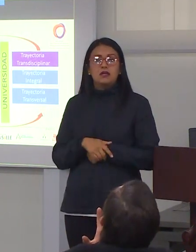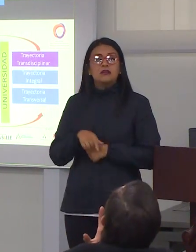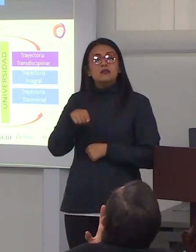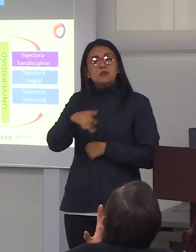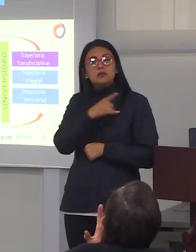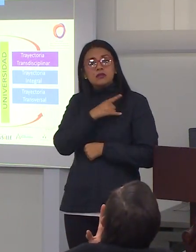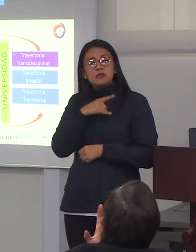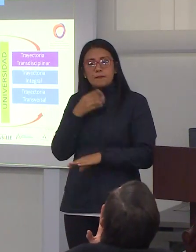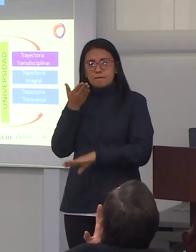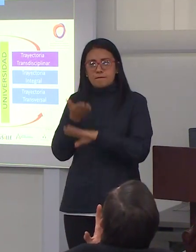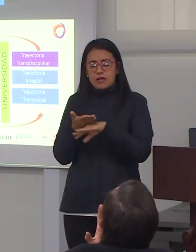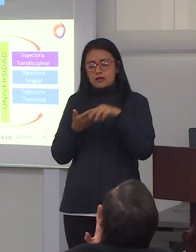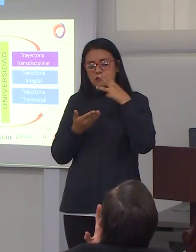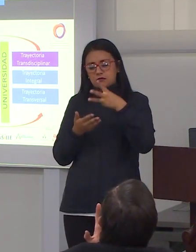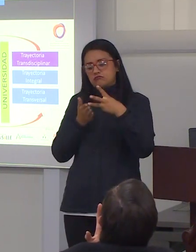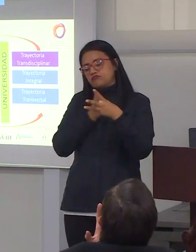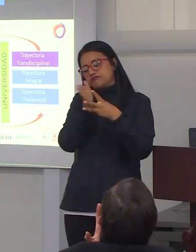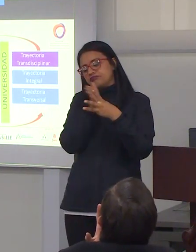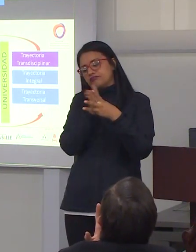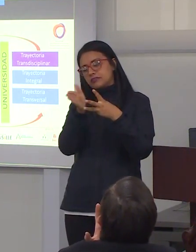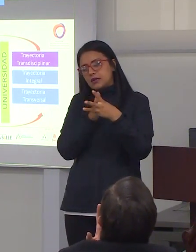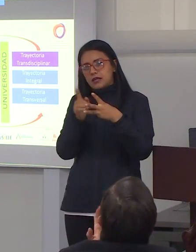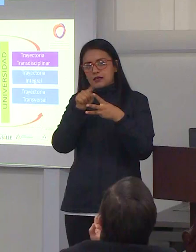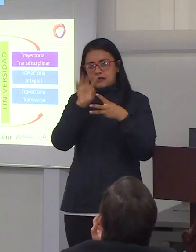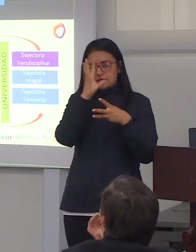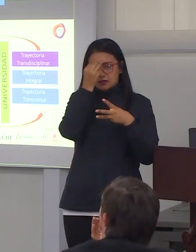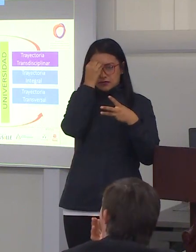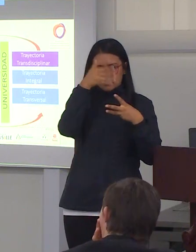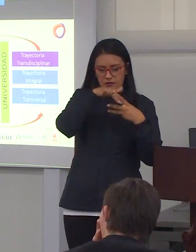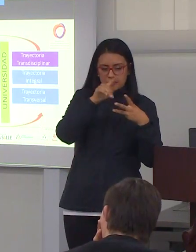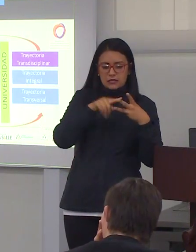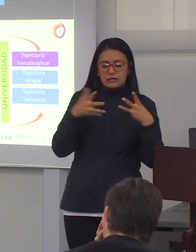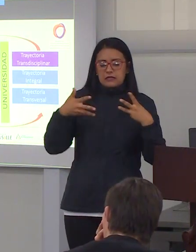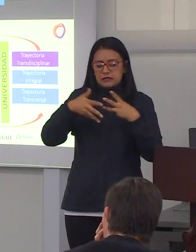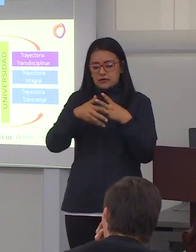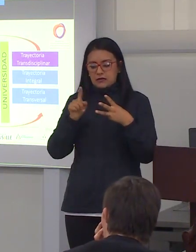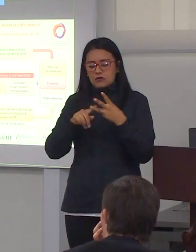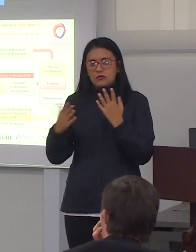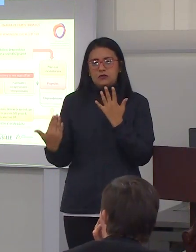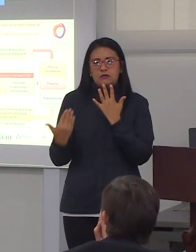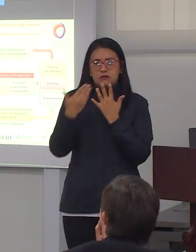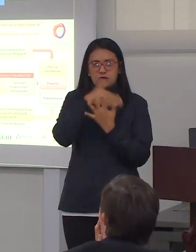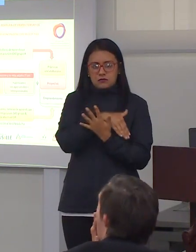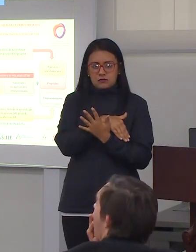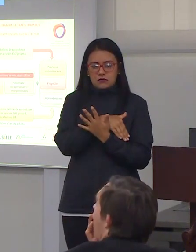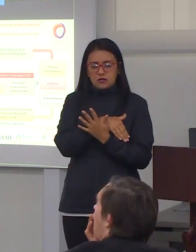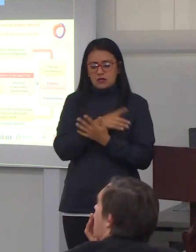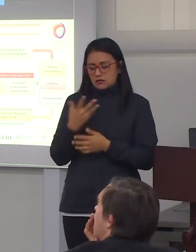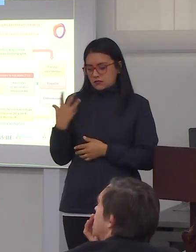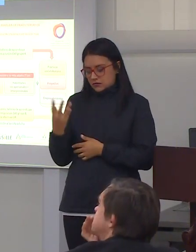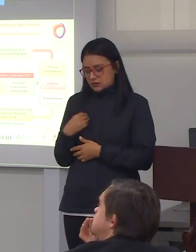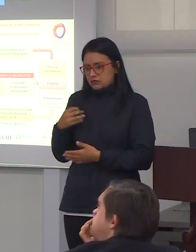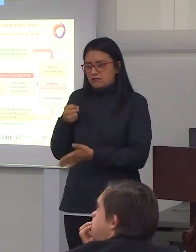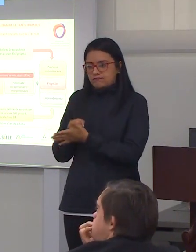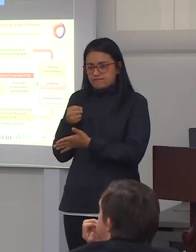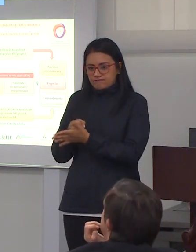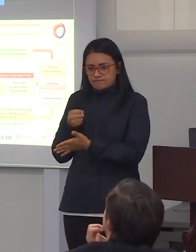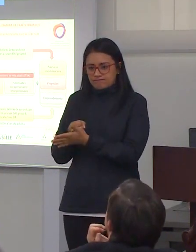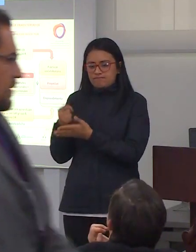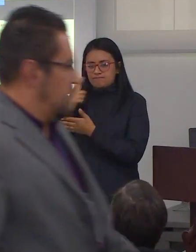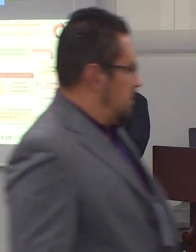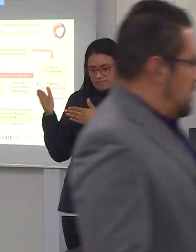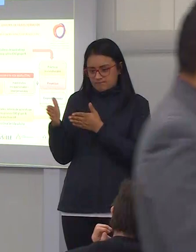universidad plantea tres trayectorias, una transdisciplinar, una integral y una transversal y estamos buscando a través de este